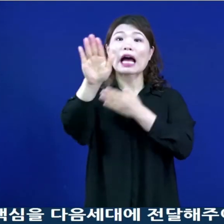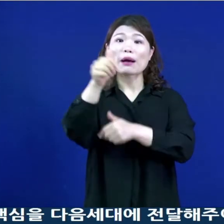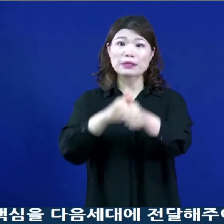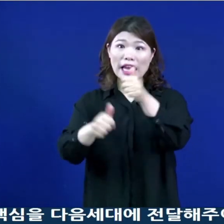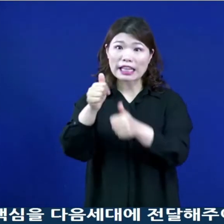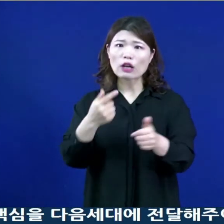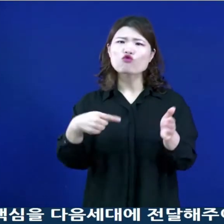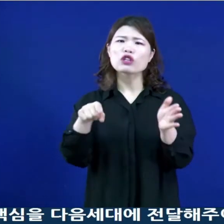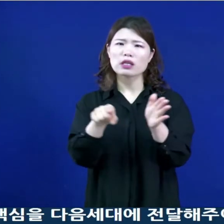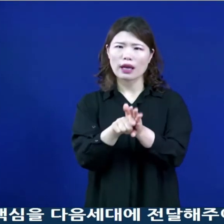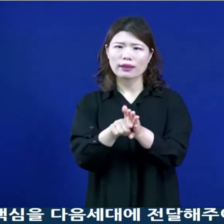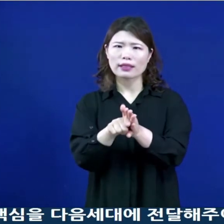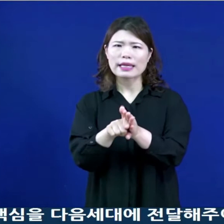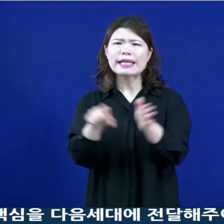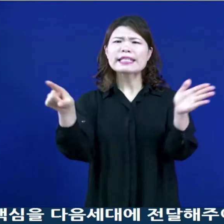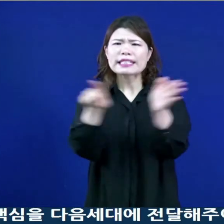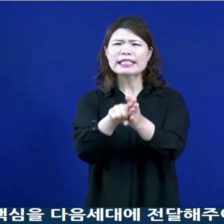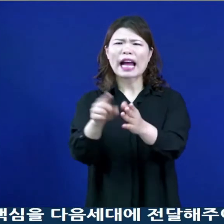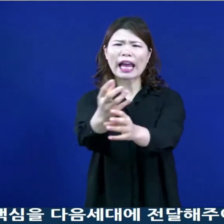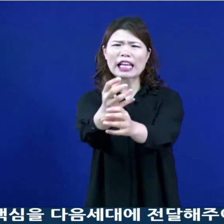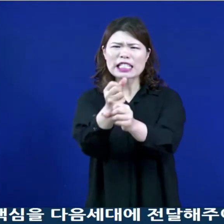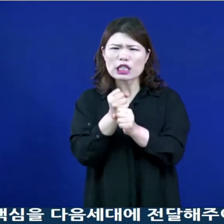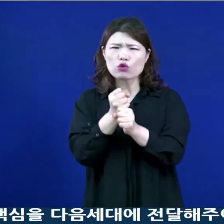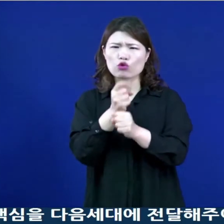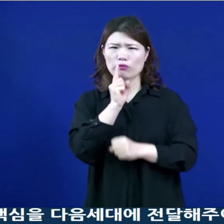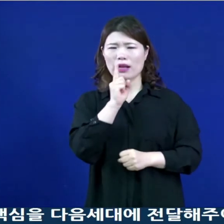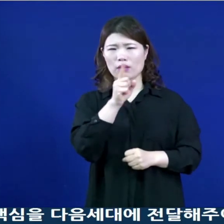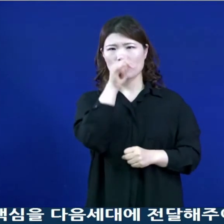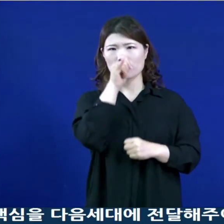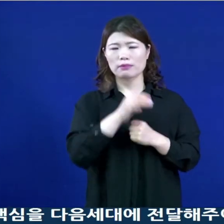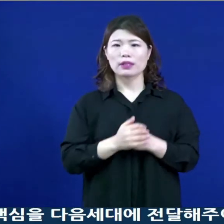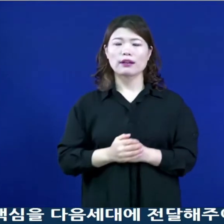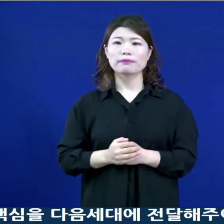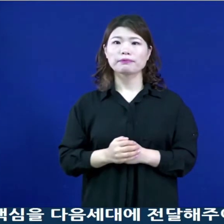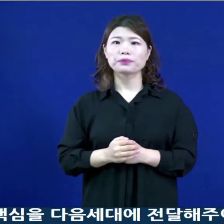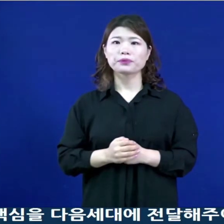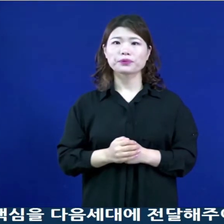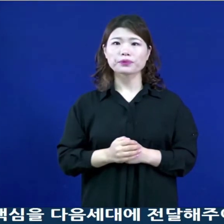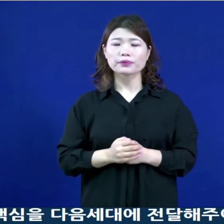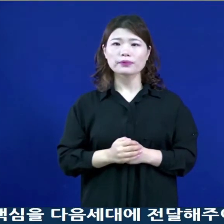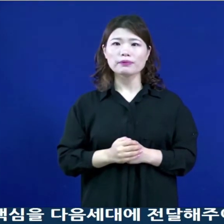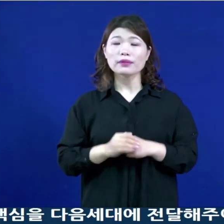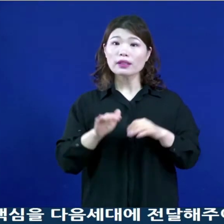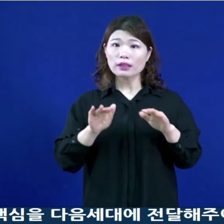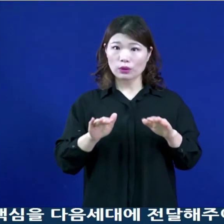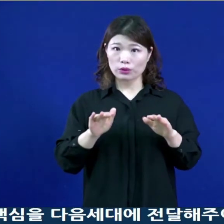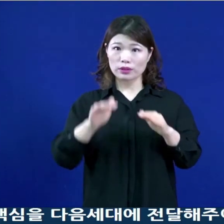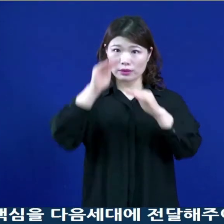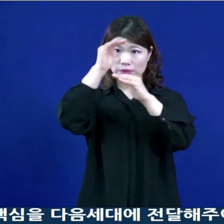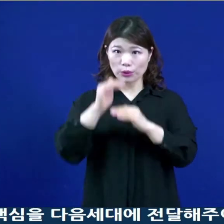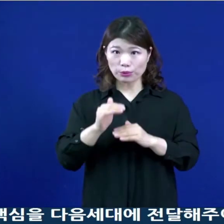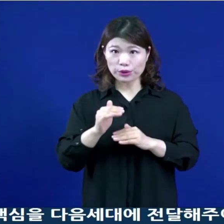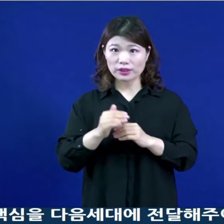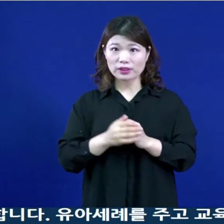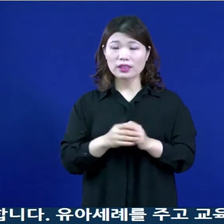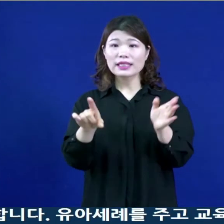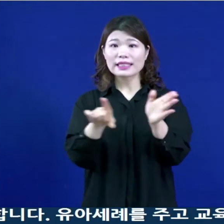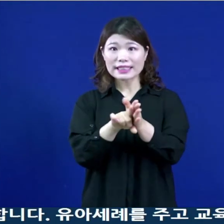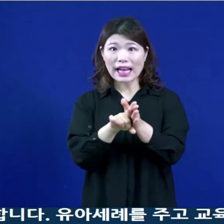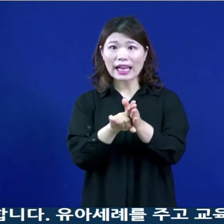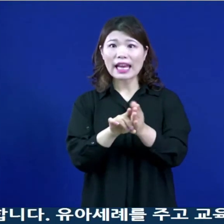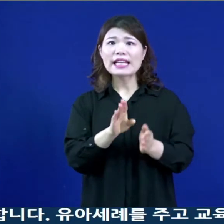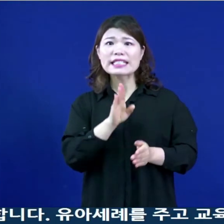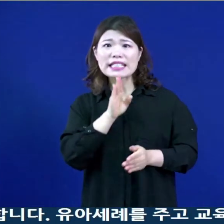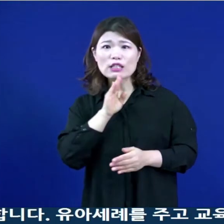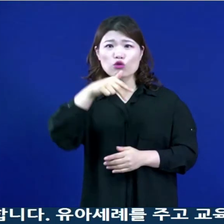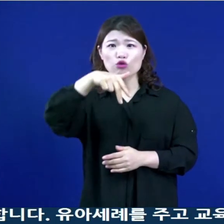진수를 전달하는 방법이라 생각해 볼 수 있겠습니다. 오늘 본문에는 신앙의 진수에